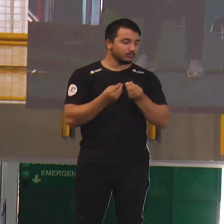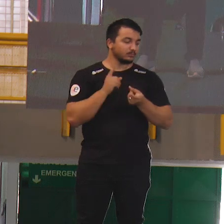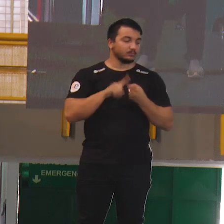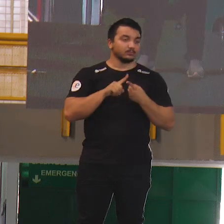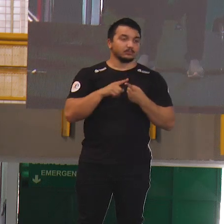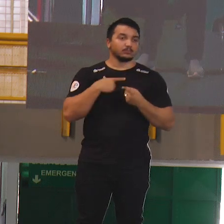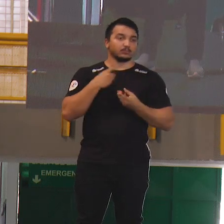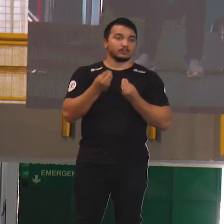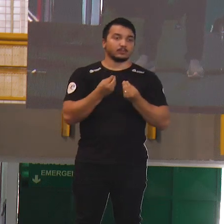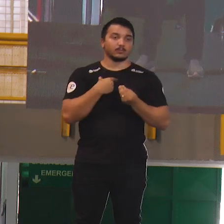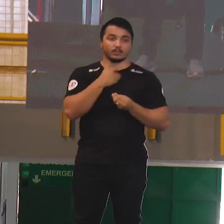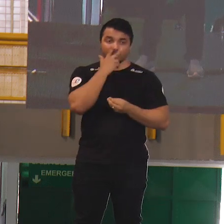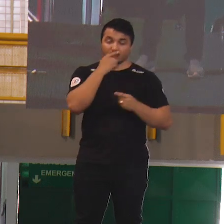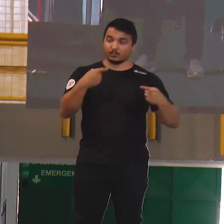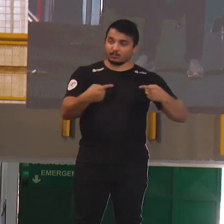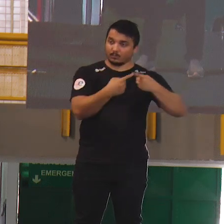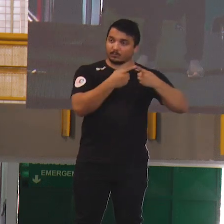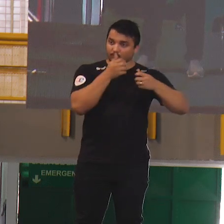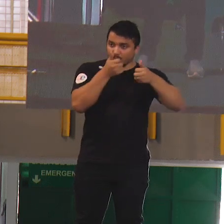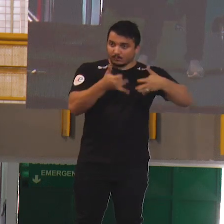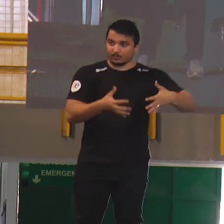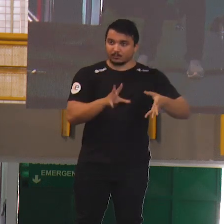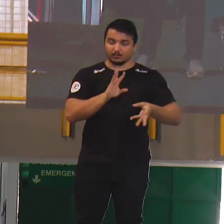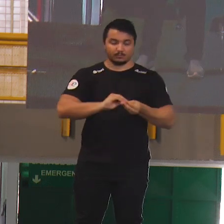coisa a gente fazer a ratificação, né?